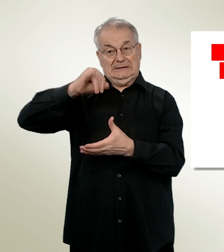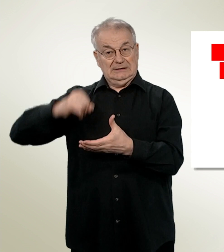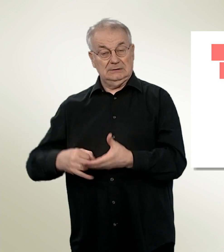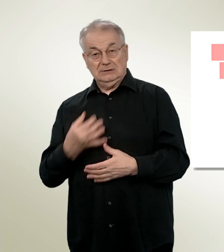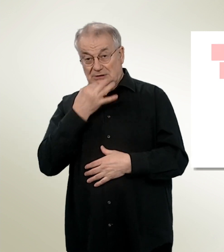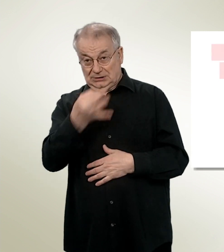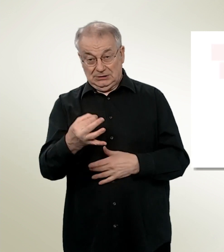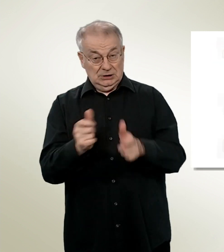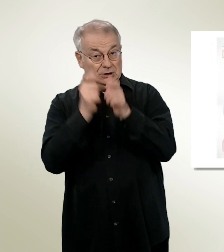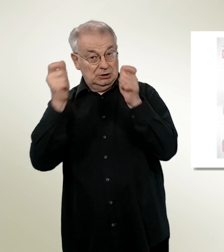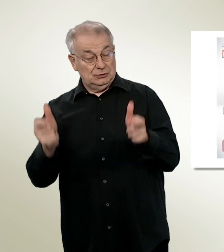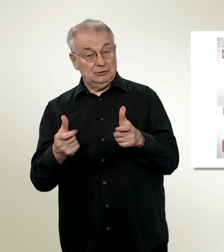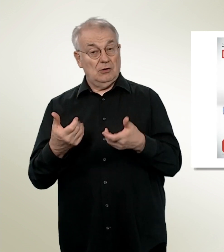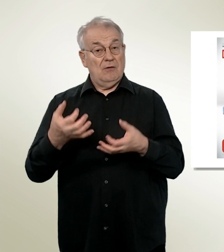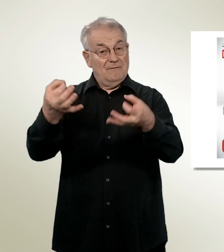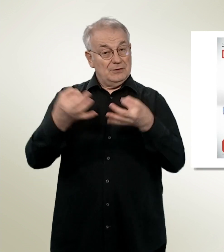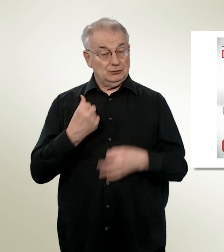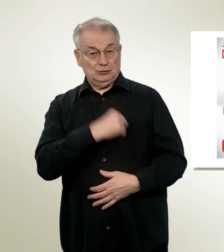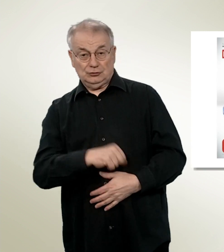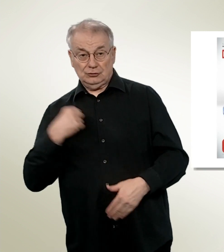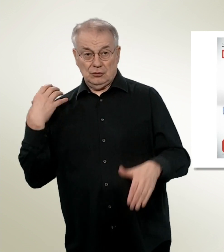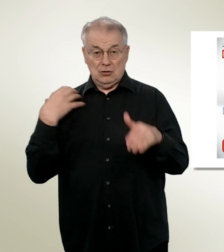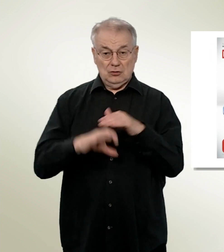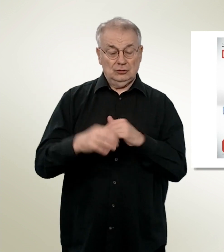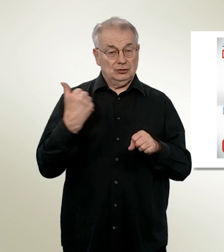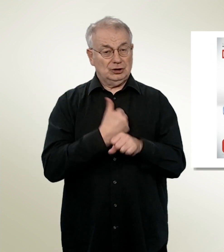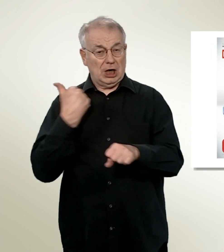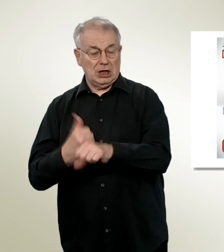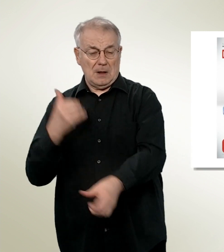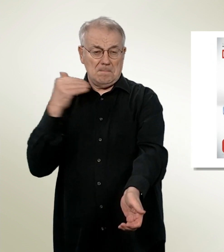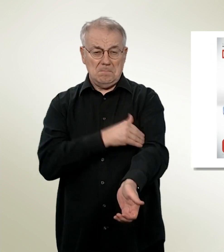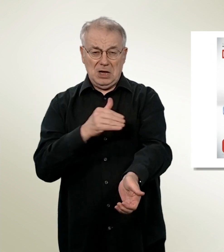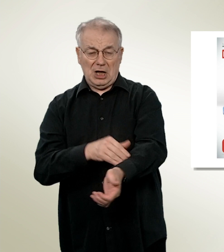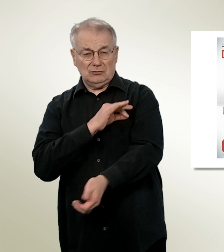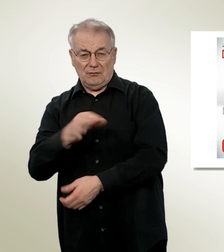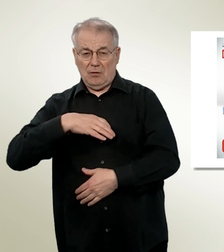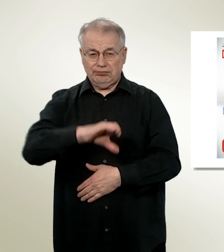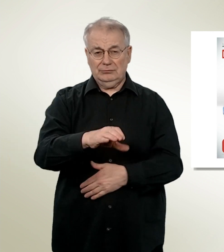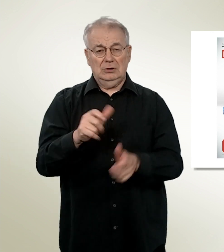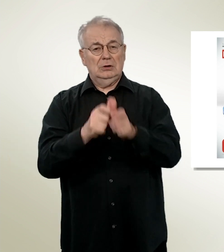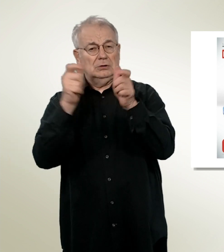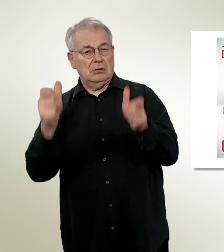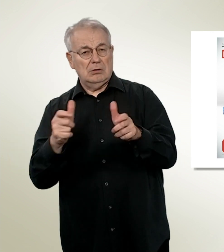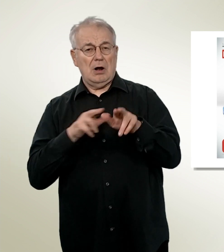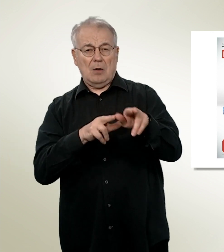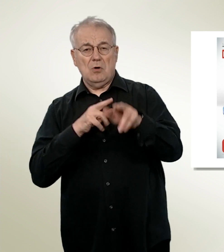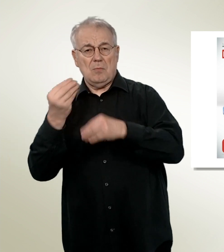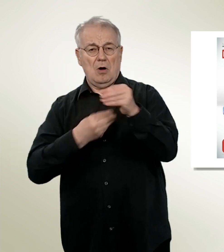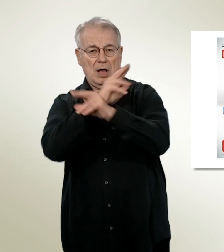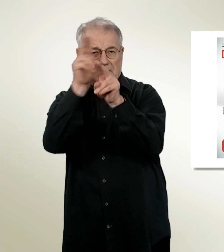les instituts financiers suisses investissent chaque année des milliards de francs dans l'industrie d'armement internationale. Cet argent